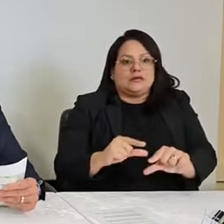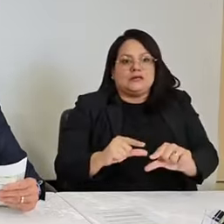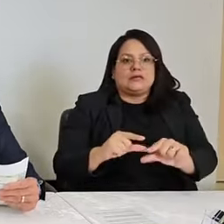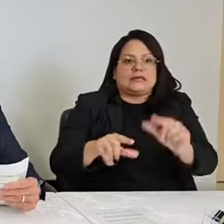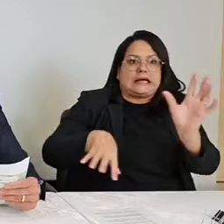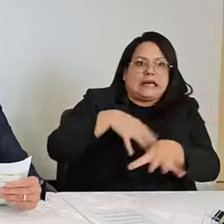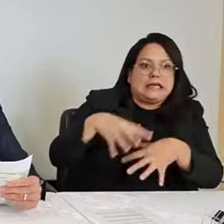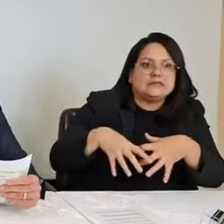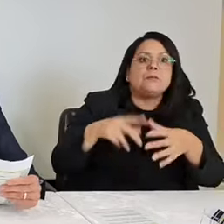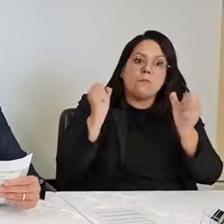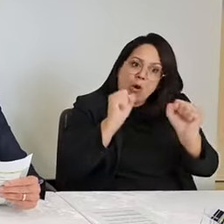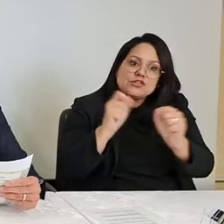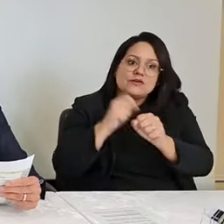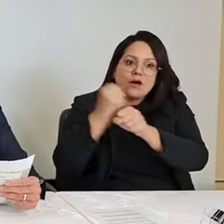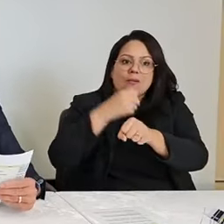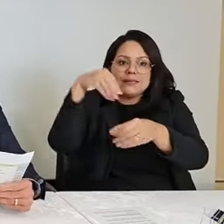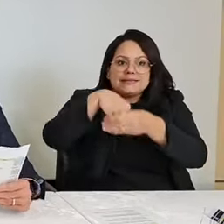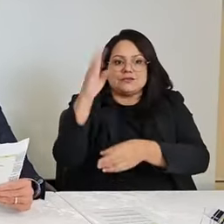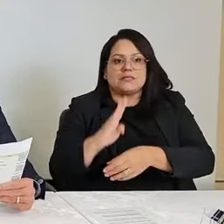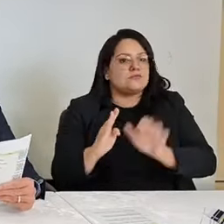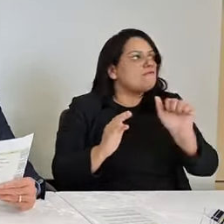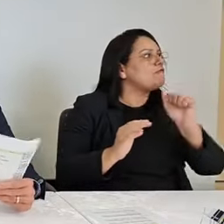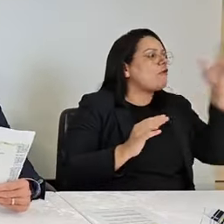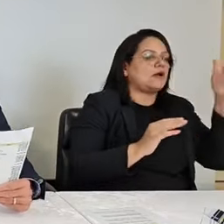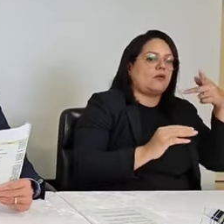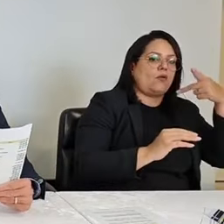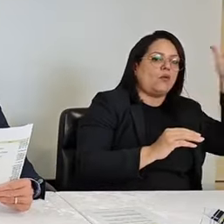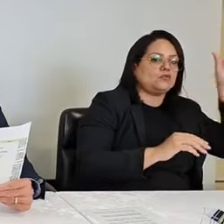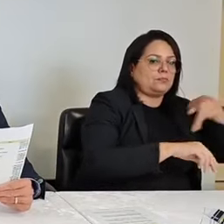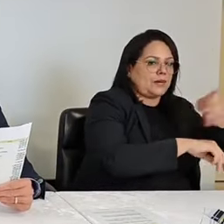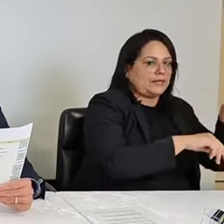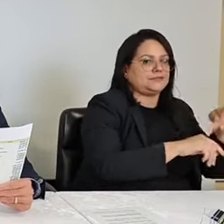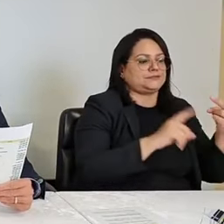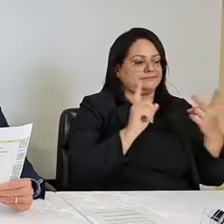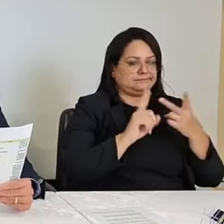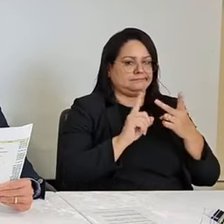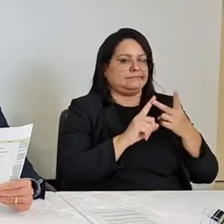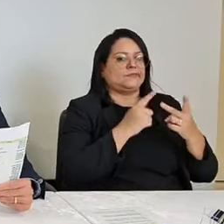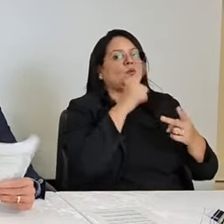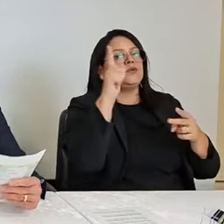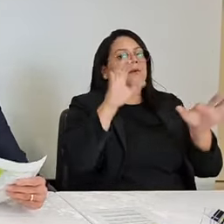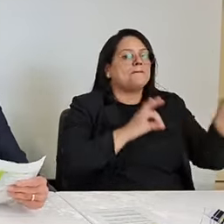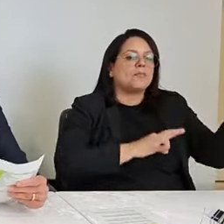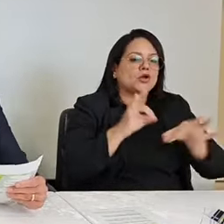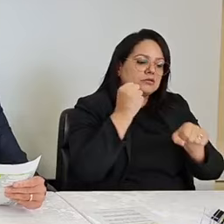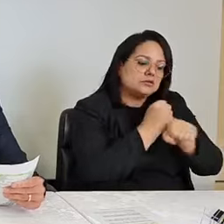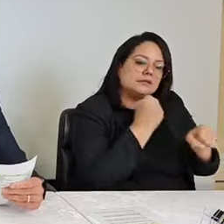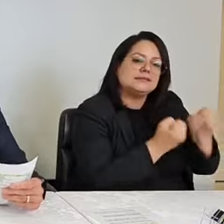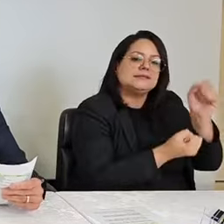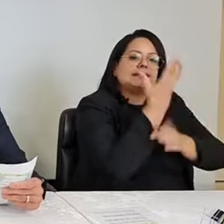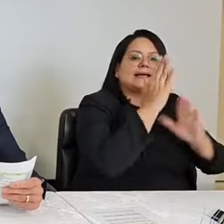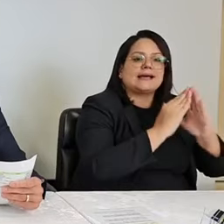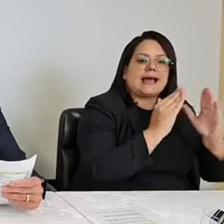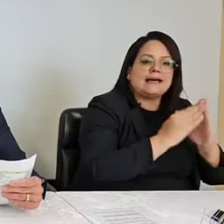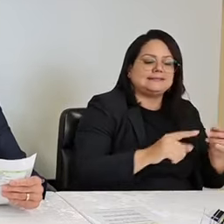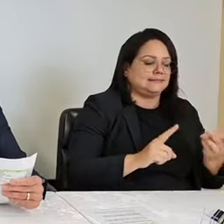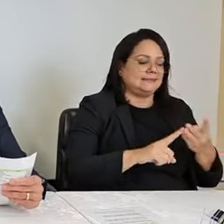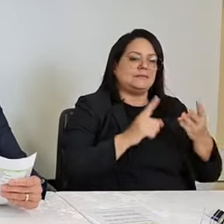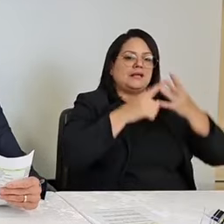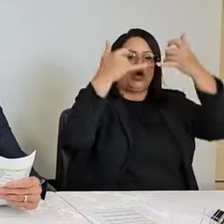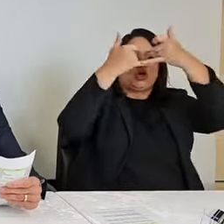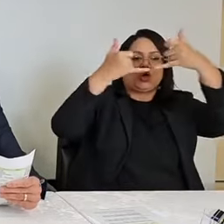Brasil, mas foi feito fora do Brasil. Programas de, ou projetos de habitação popular. Linhas de transmissão de